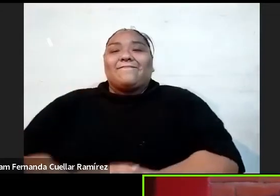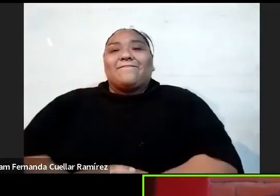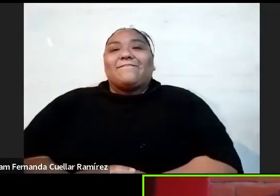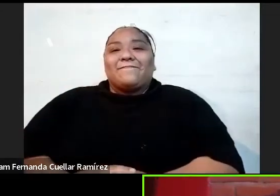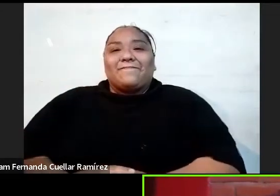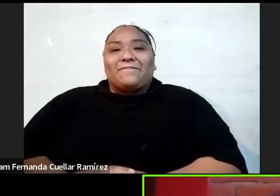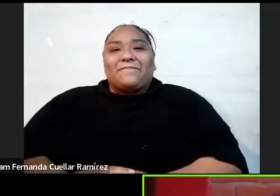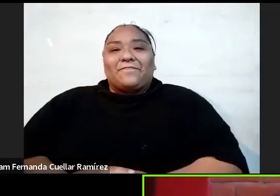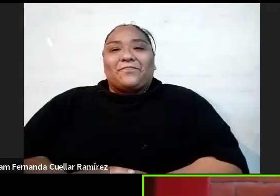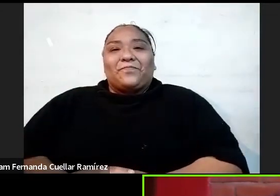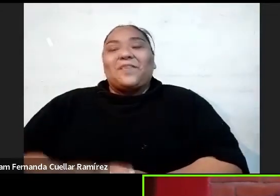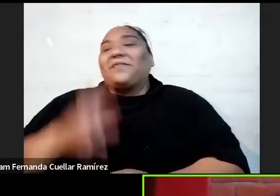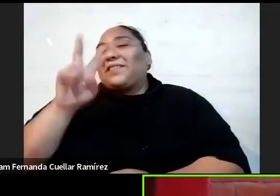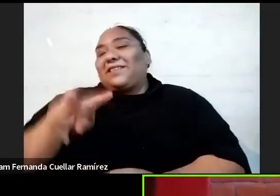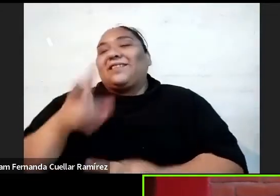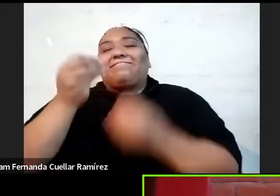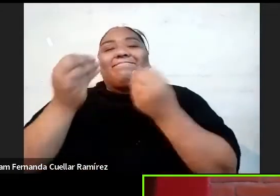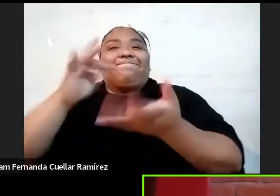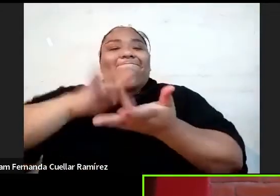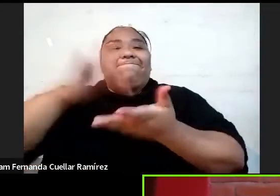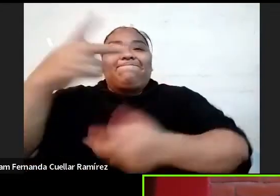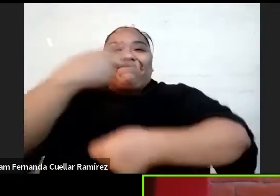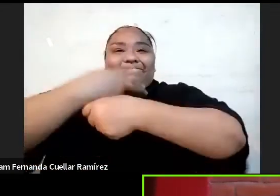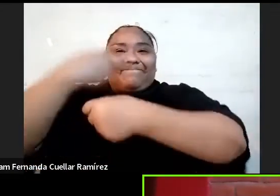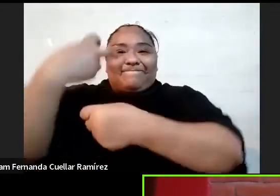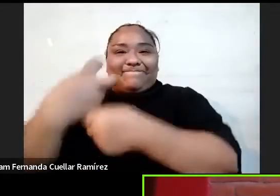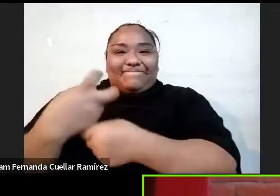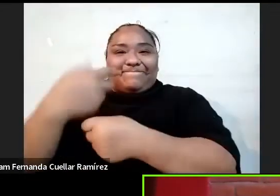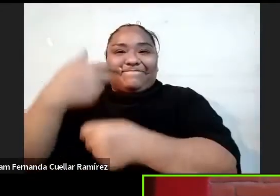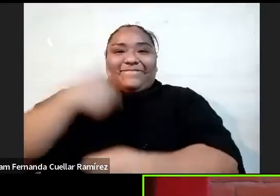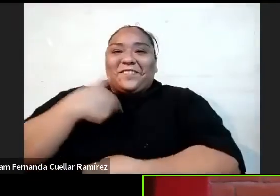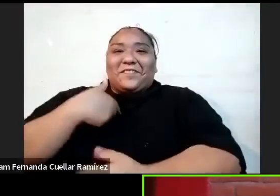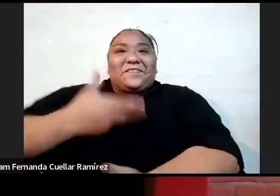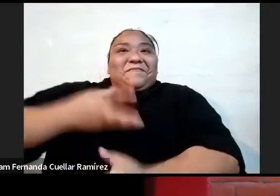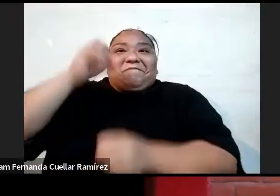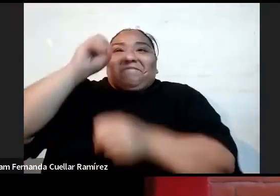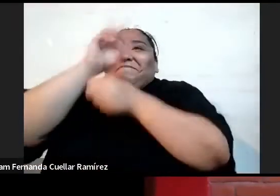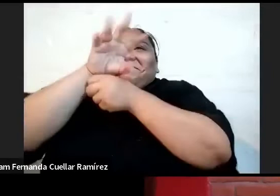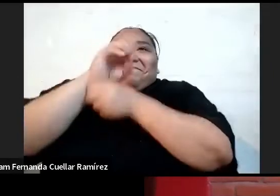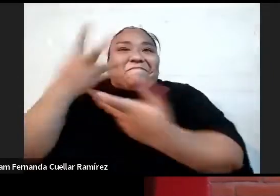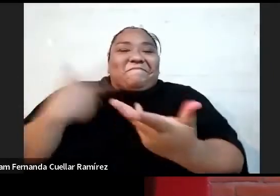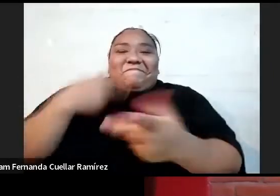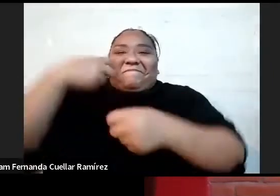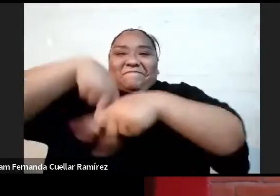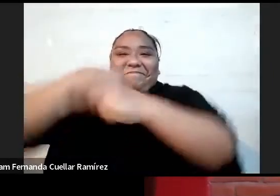Pues muchas gracias por invitarme. No prendí mi cámara.